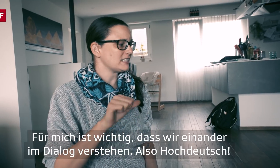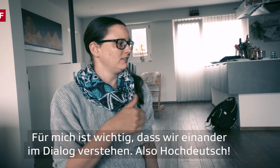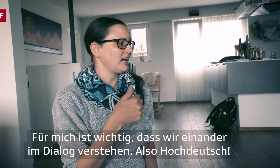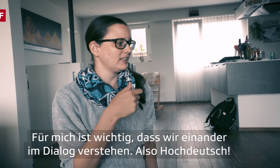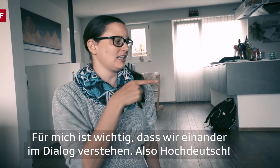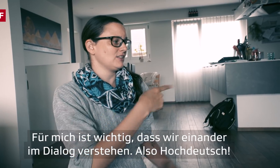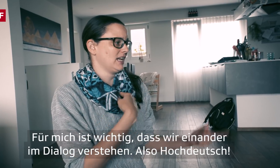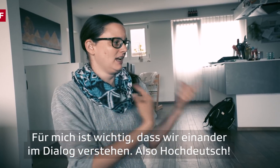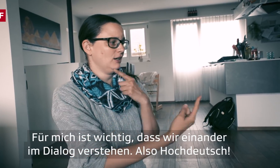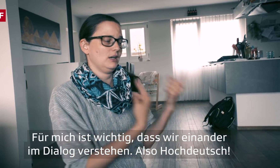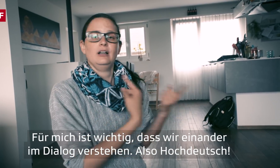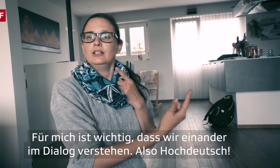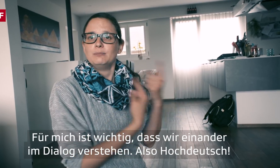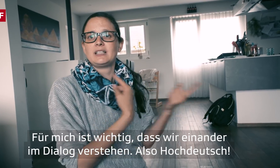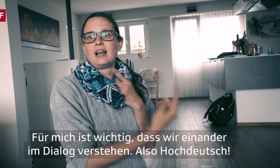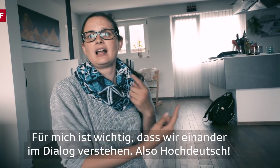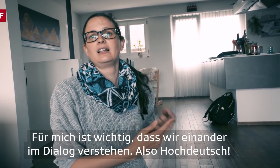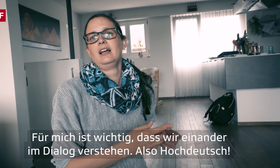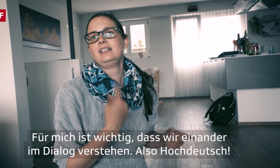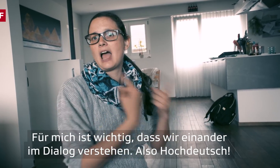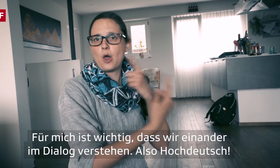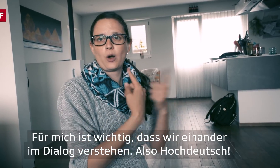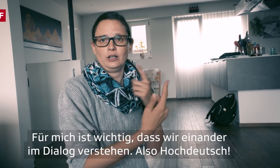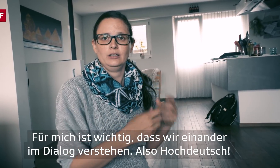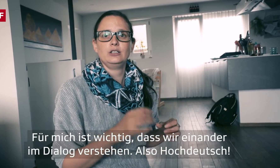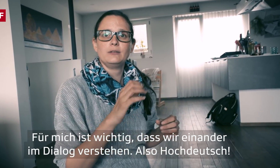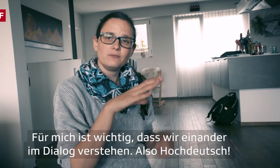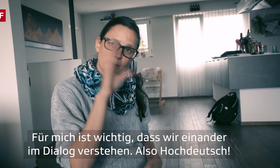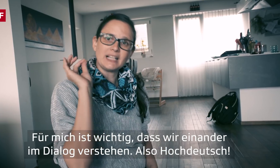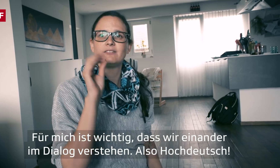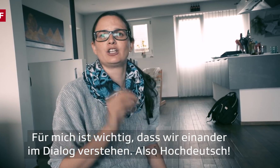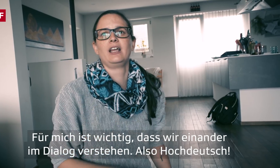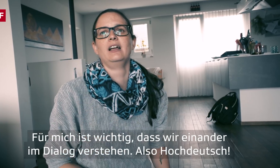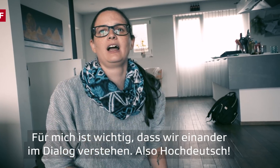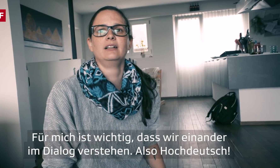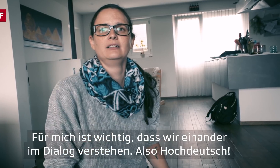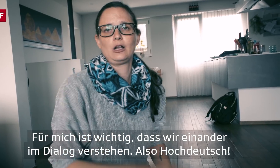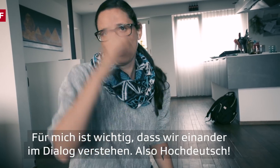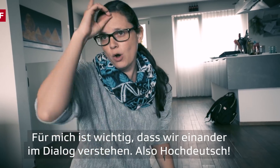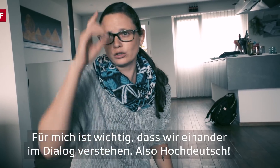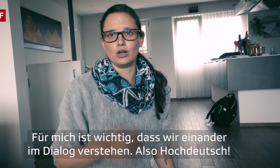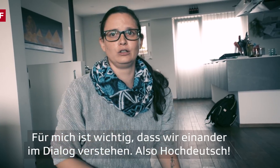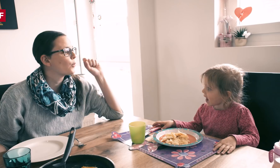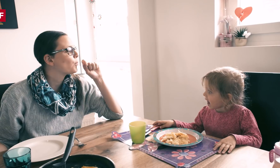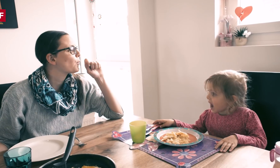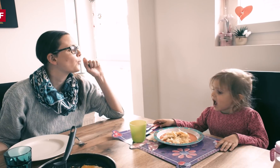ist wichtig, dass wir miteinander Dialog besser verstehen können. Also Hochdeutsch.